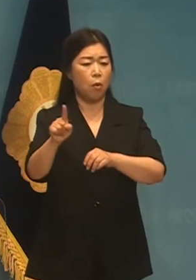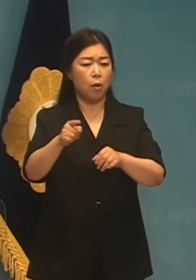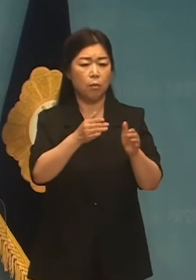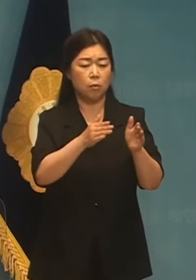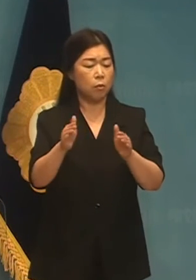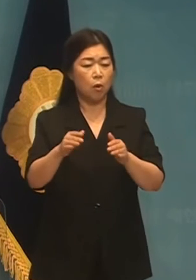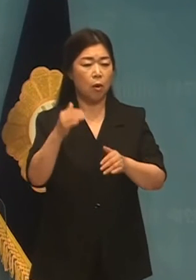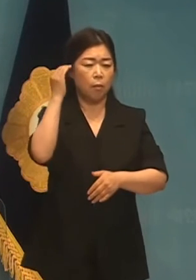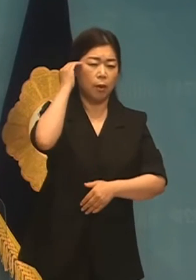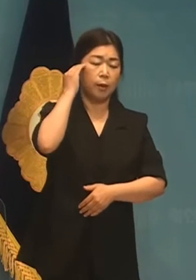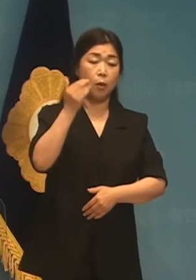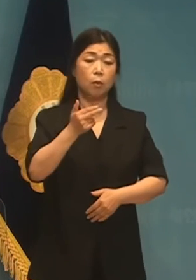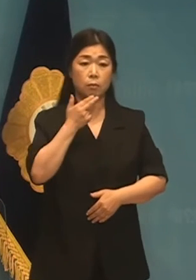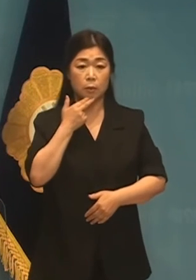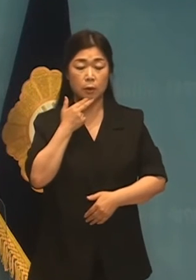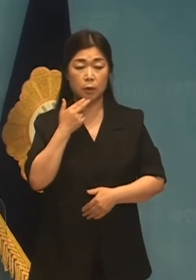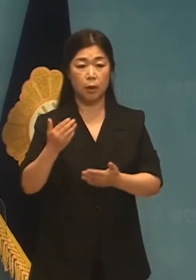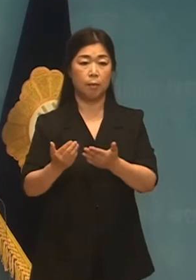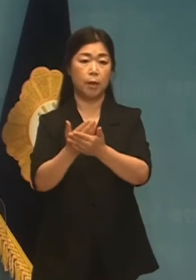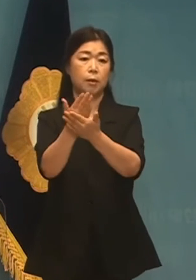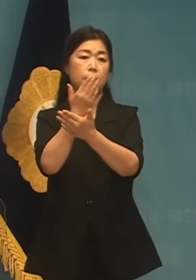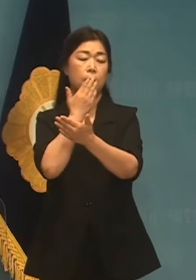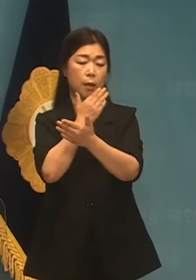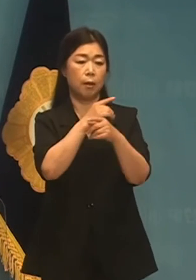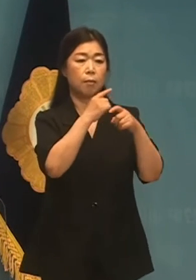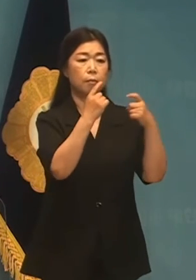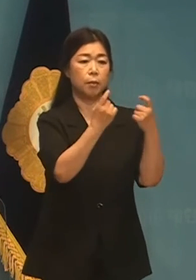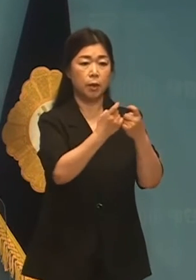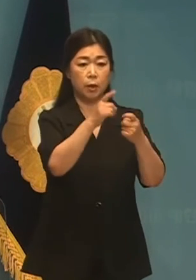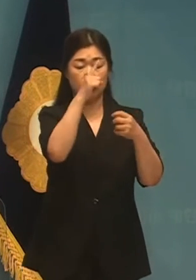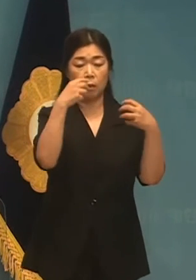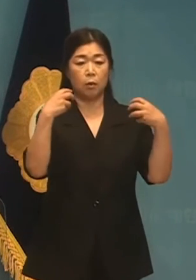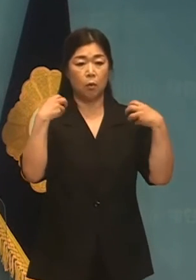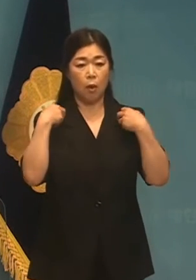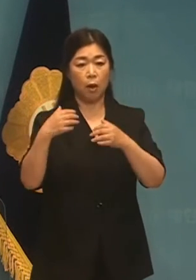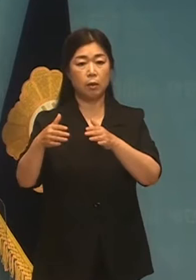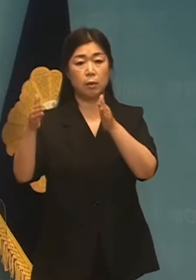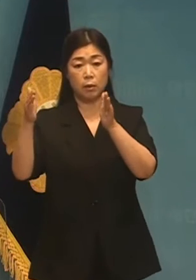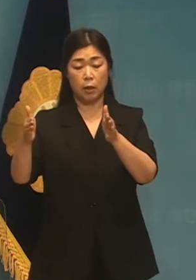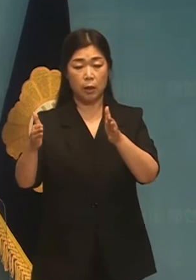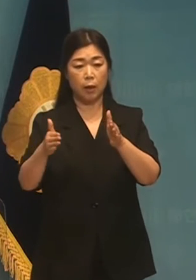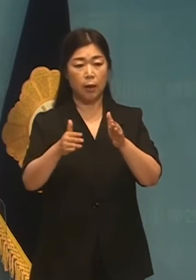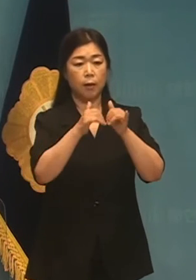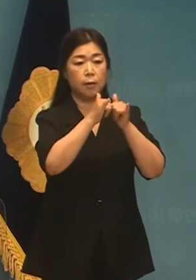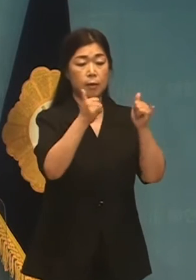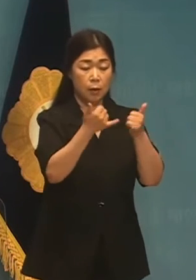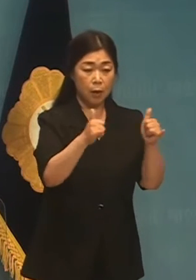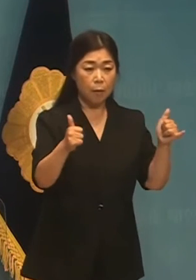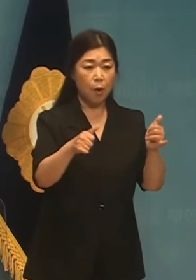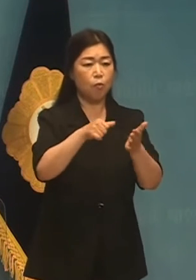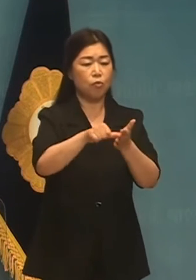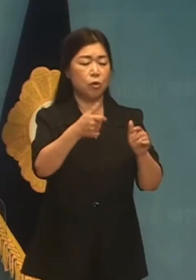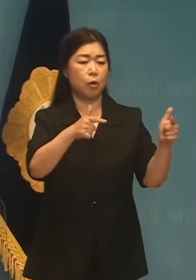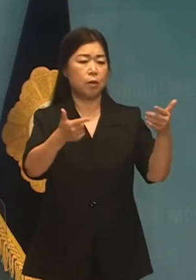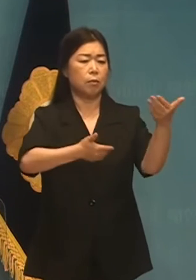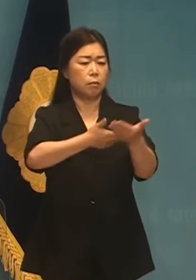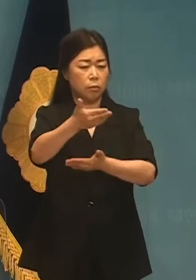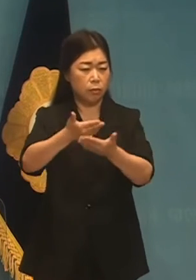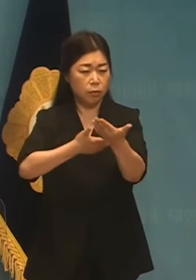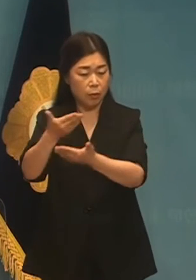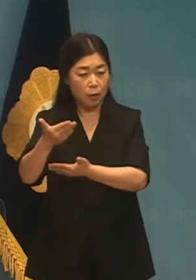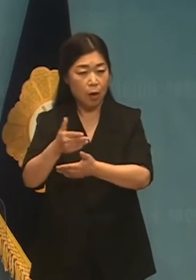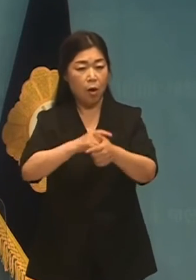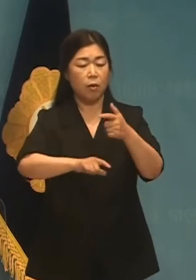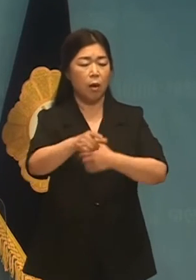없이 올라갈 수 있으며 민관 사이의 인적, 물적 교류가 강물처럼 부딪혀서